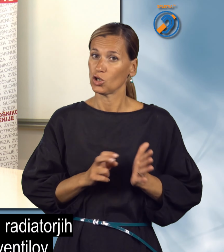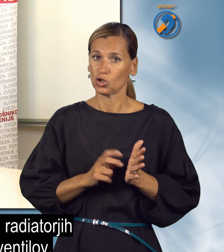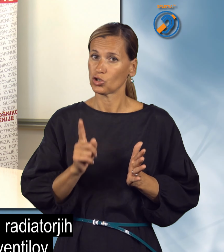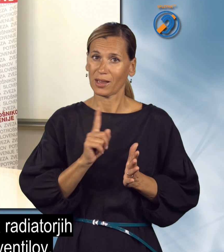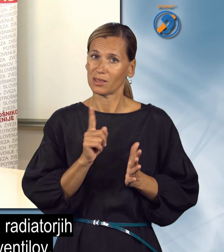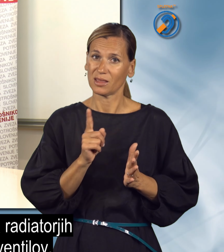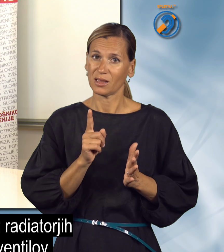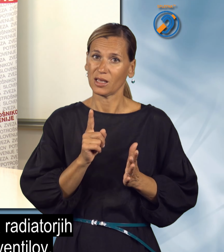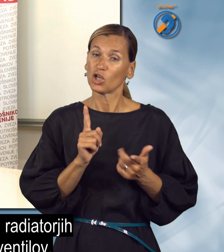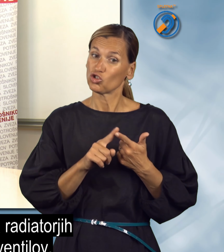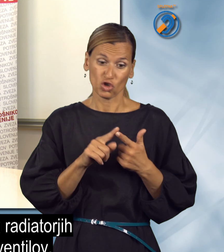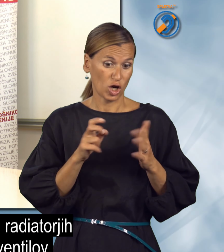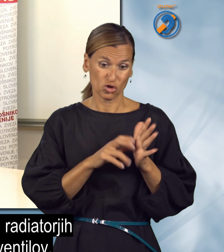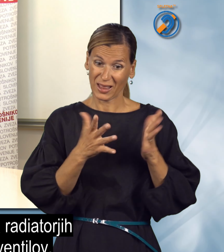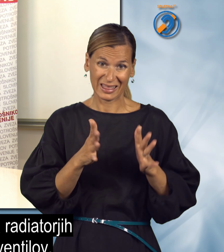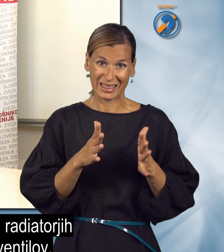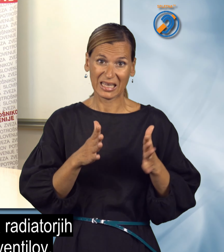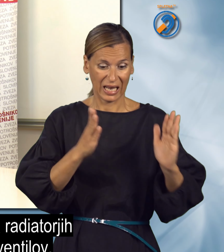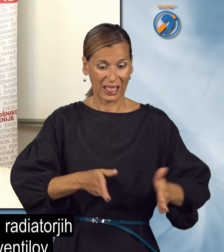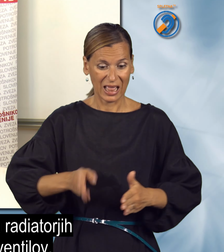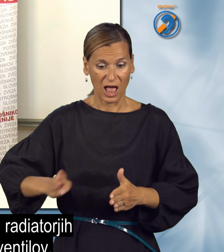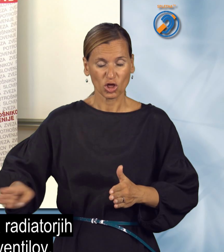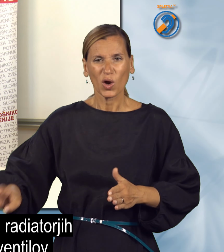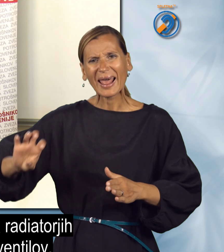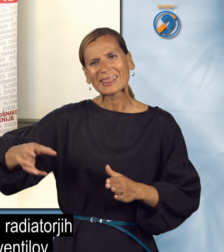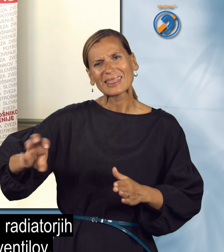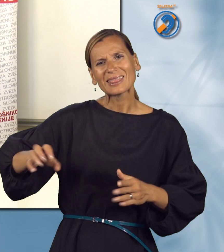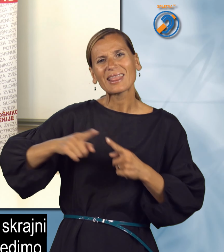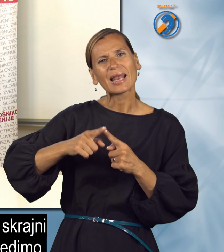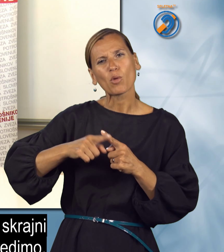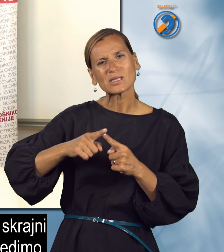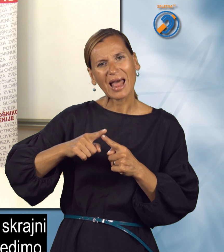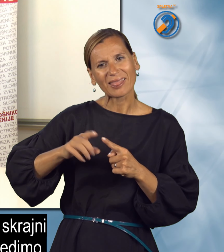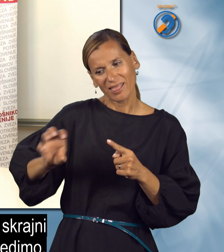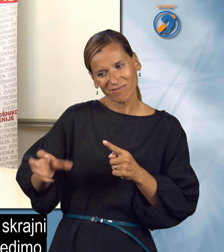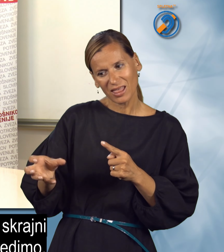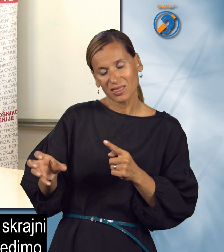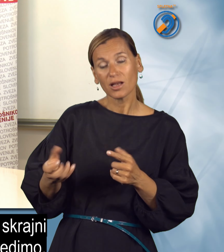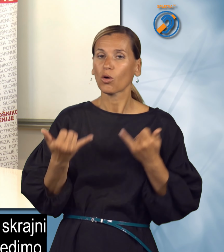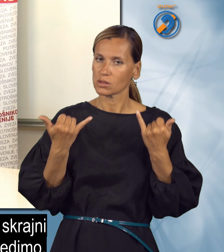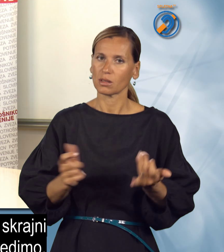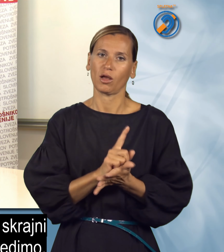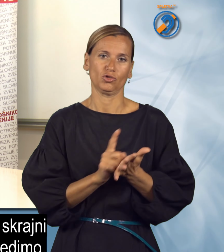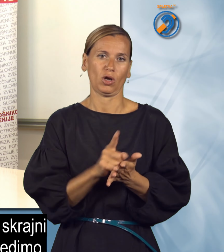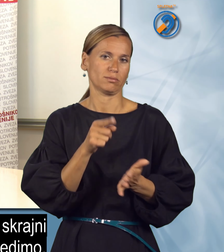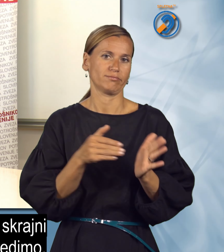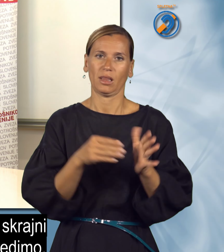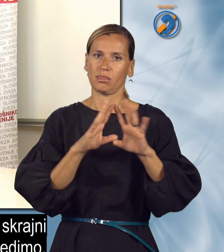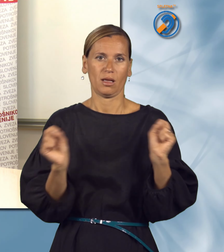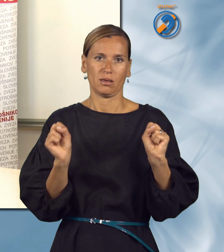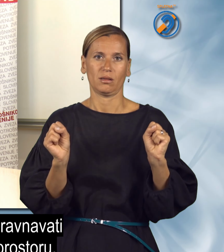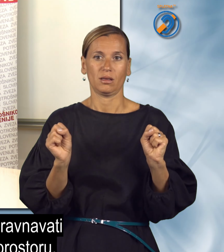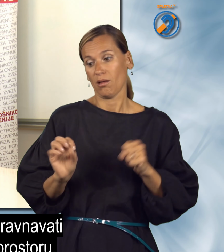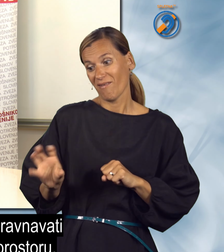Če še nimamo na radiatorjih termostatskih ventilov, potem je zdaj skrajni čas, da to